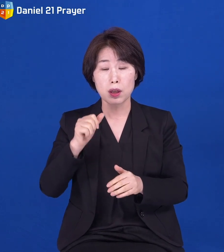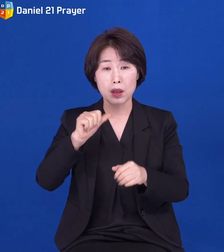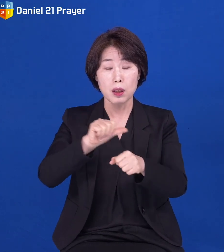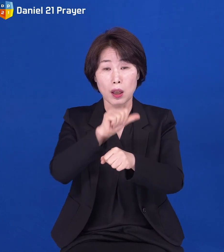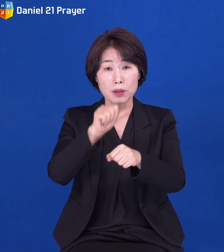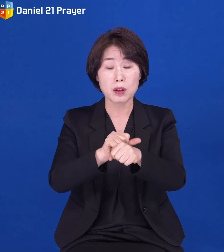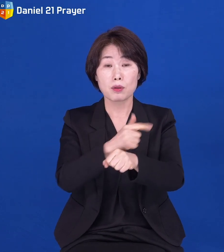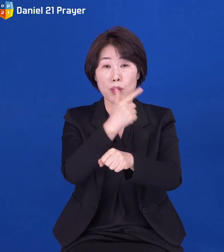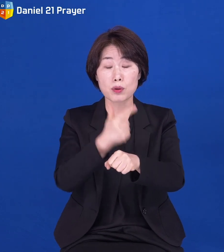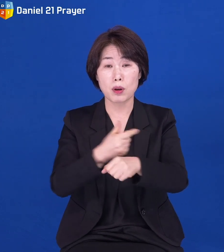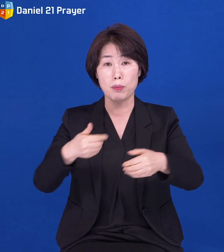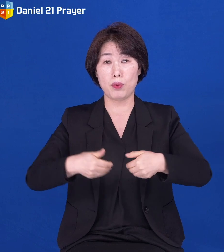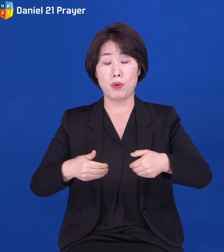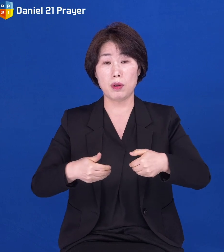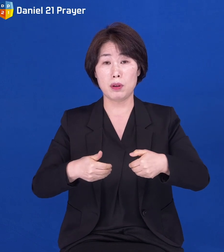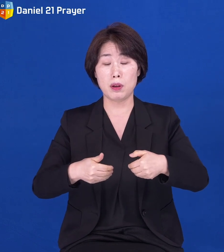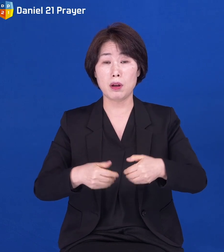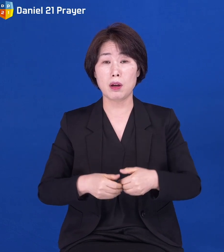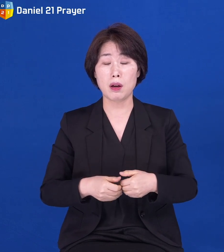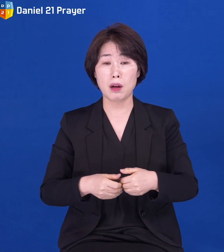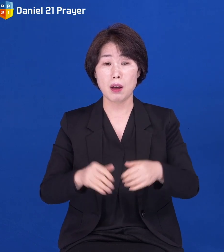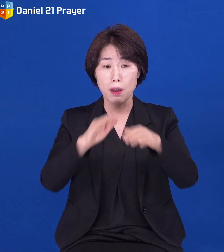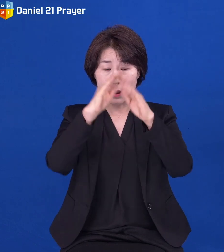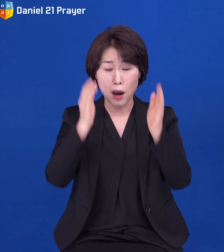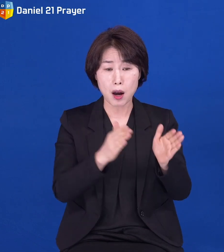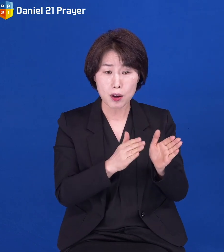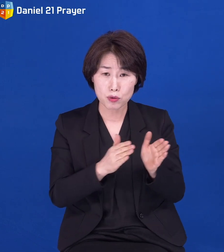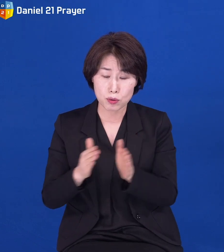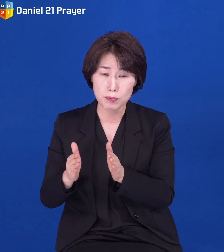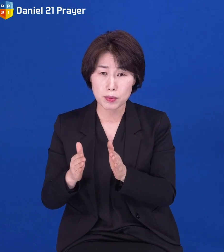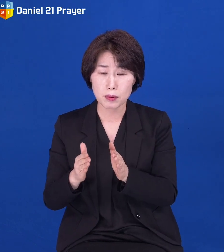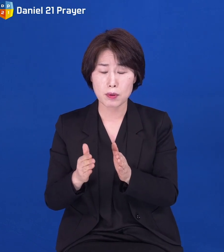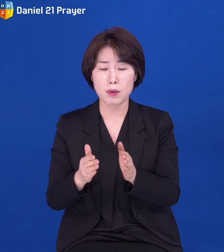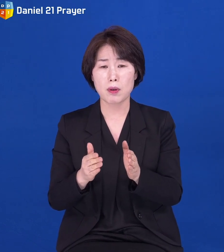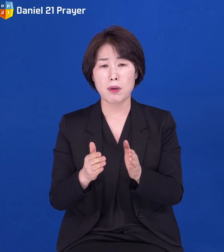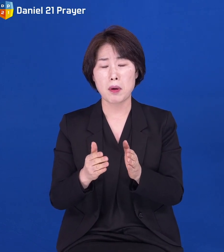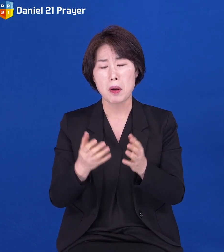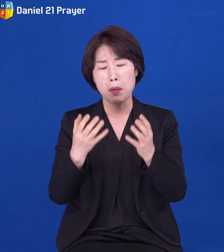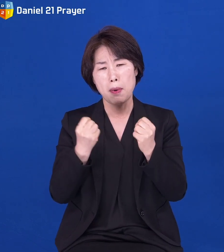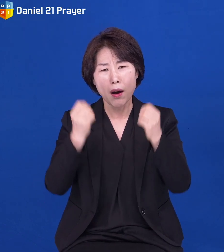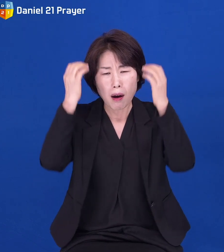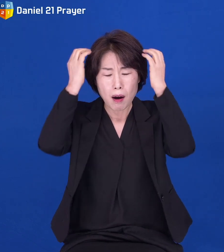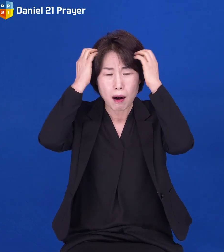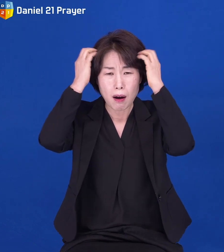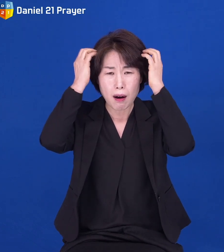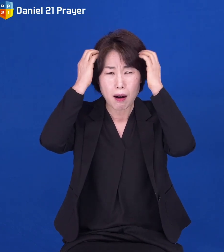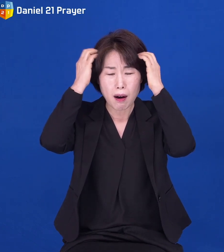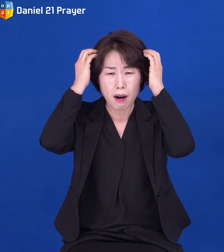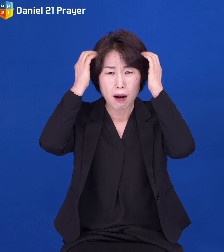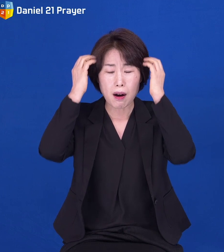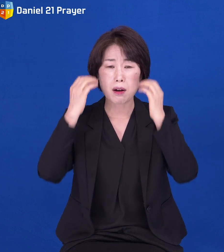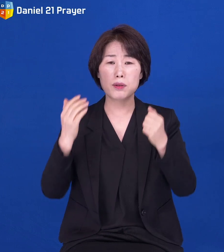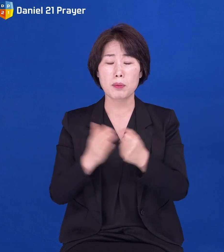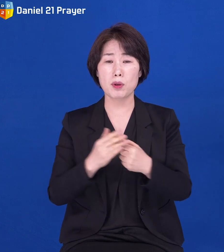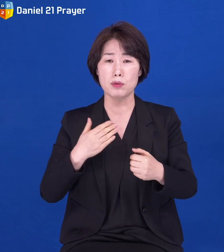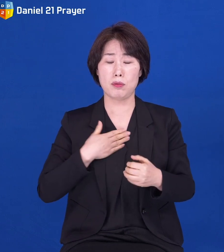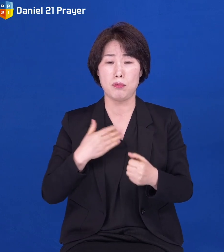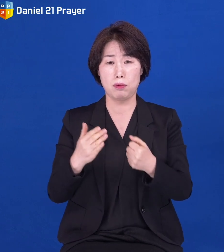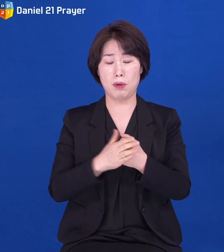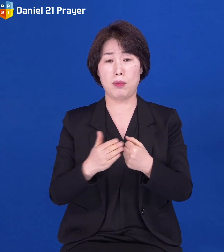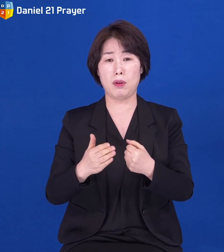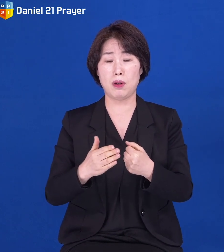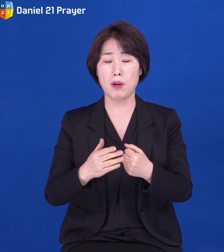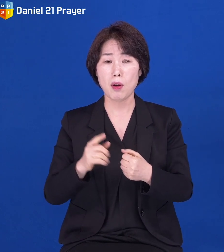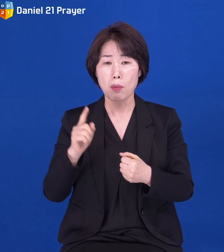때. 그래서 이제 그거를 세팅하는 거 봤으니까 다음날 그냥 가시면은 이게 너무너무 큰 피해를 드리는 건데, 이